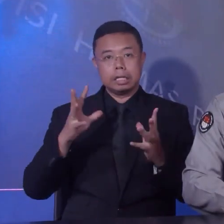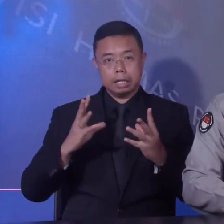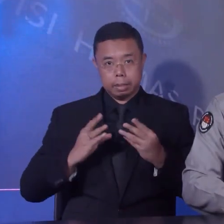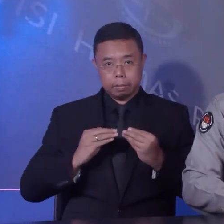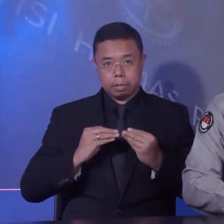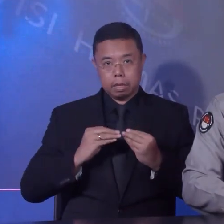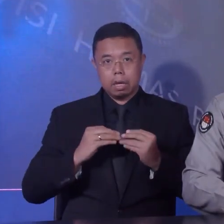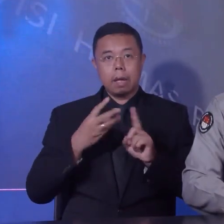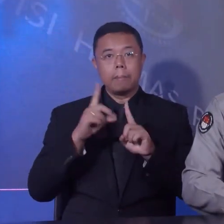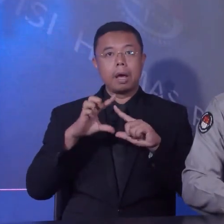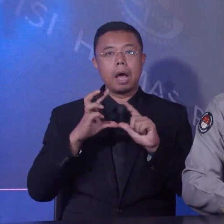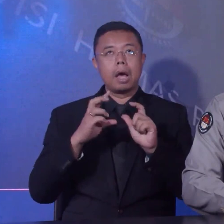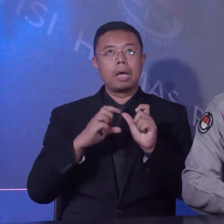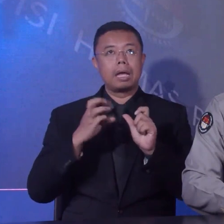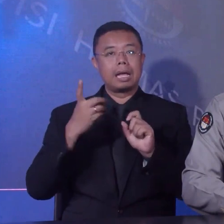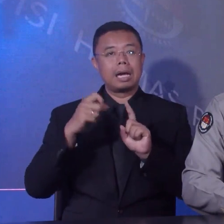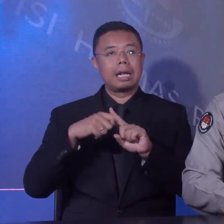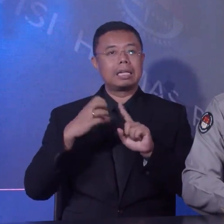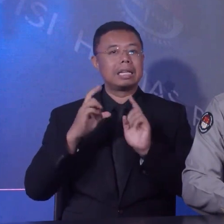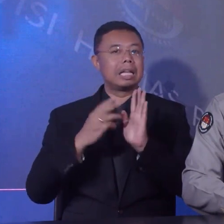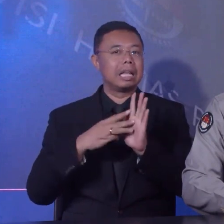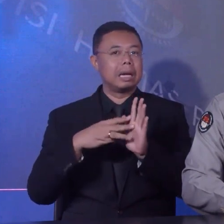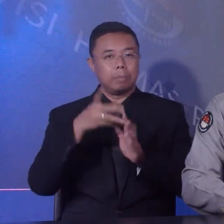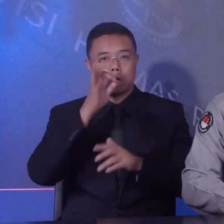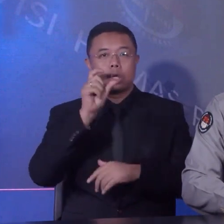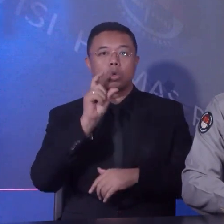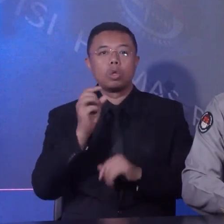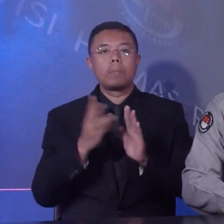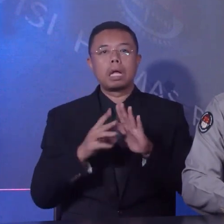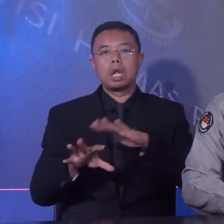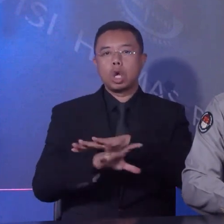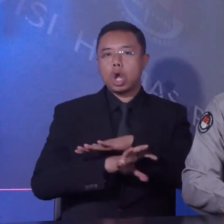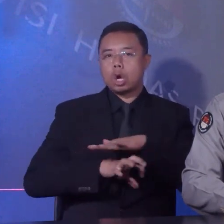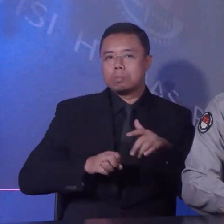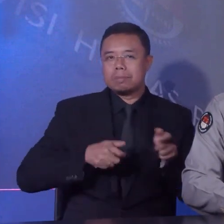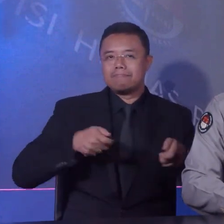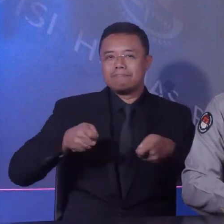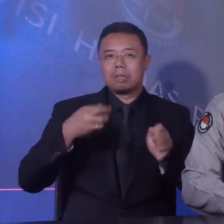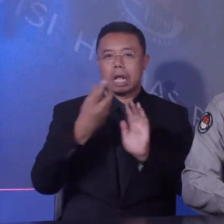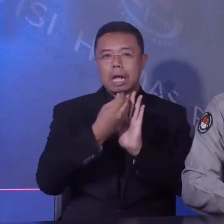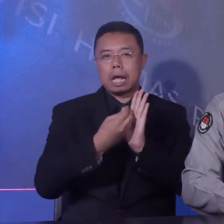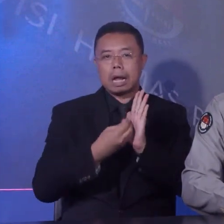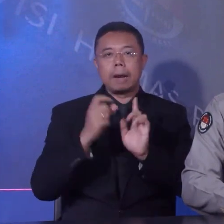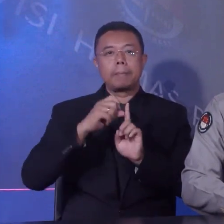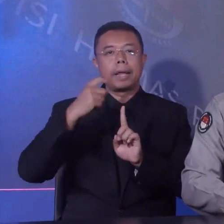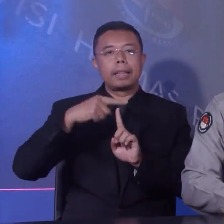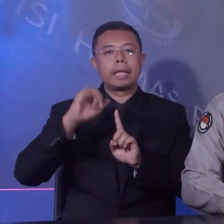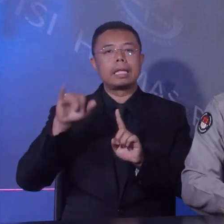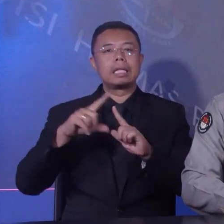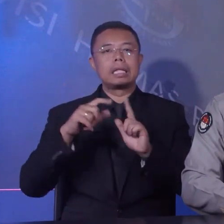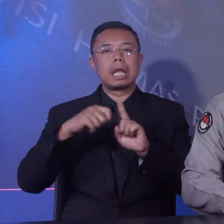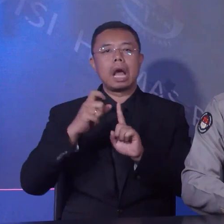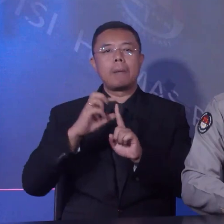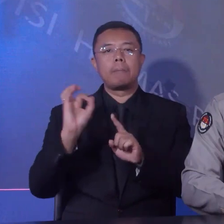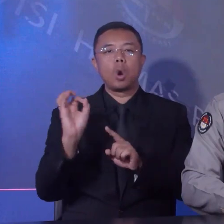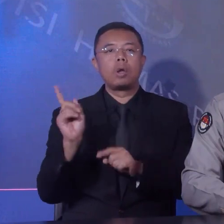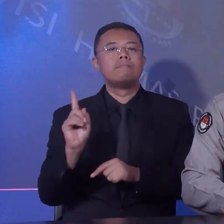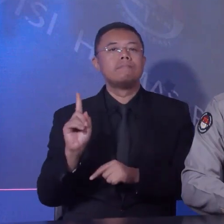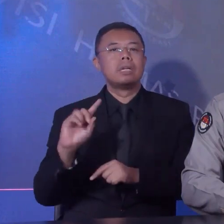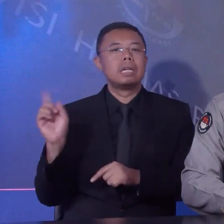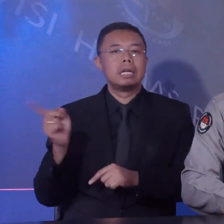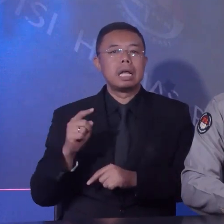Polri atas dugaan tindak pidana korupsi pengelolaan anggaran PT jakpro yang bersumber dari